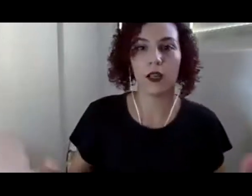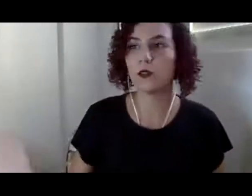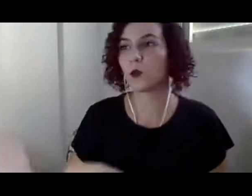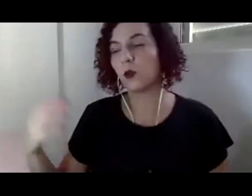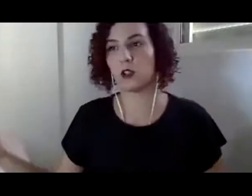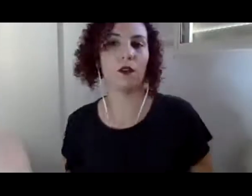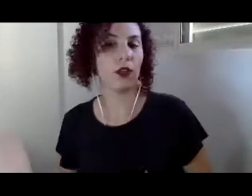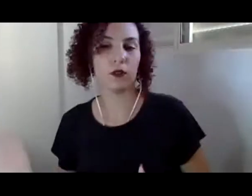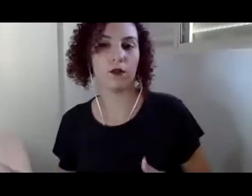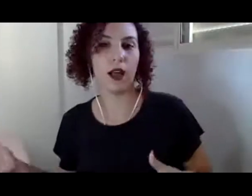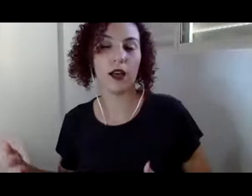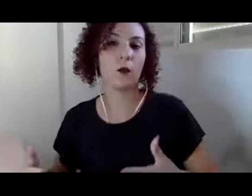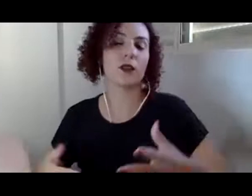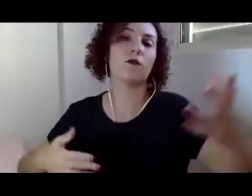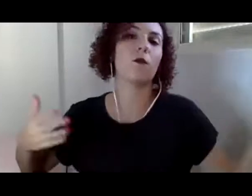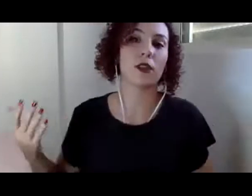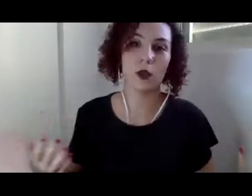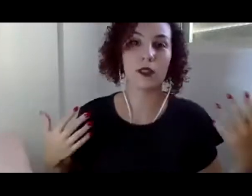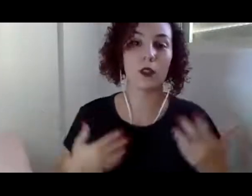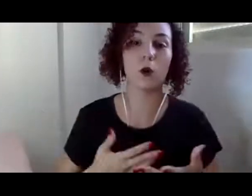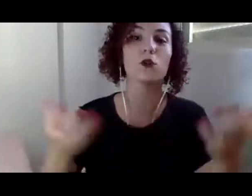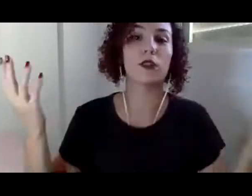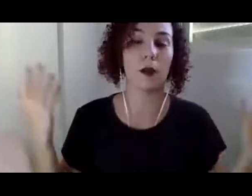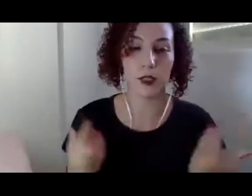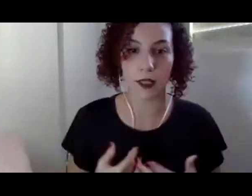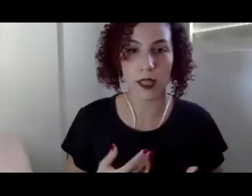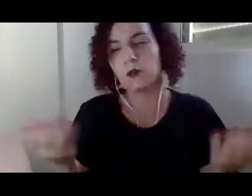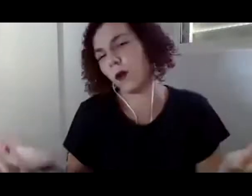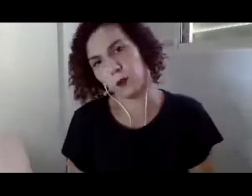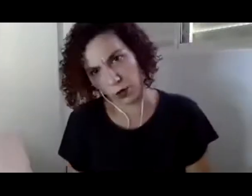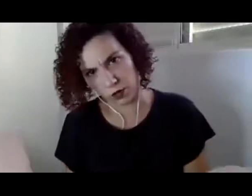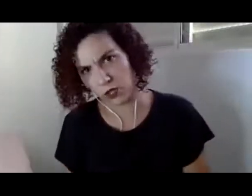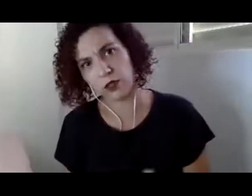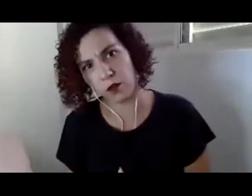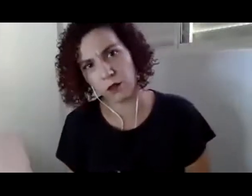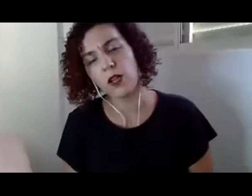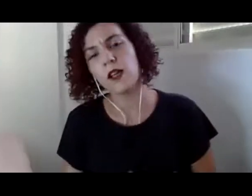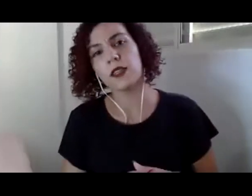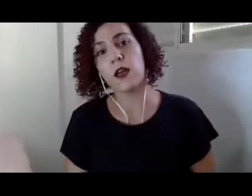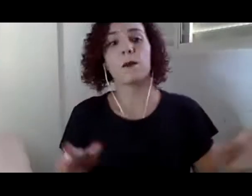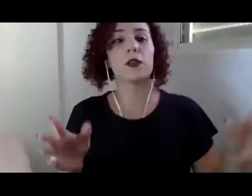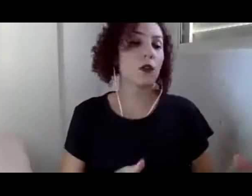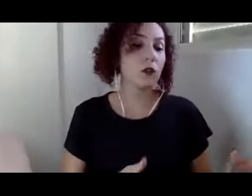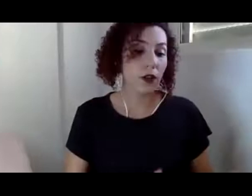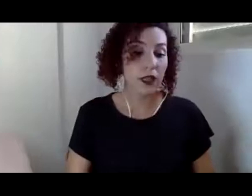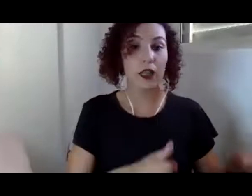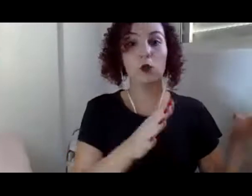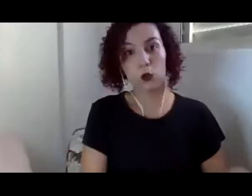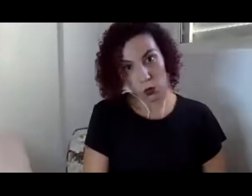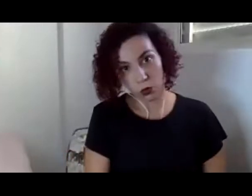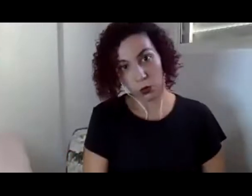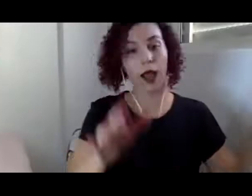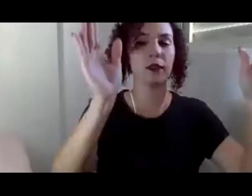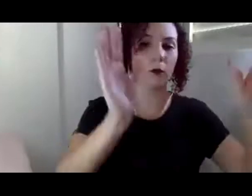está falando, o que o nosso prefeito está falando, as informações que todos temos acesso não é importante. Então, né? Mas quando eu estou falando aqui